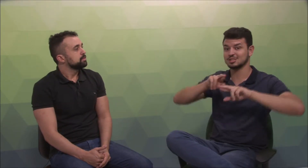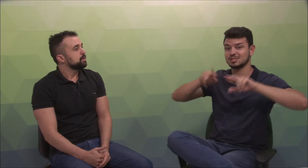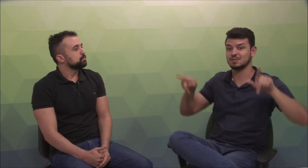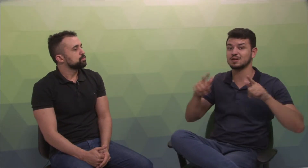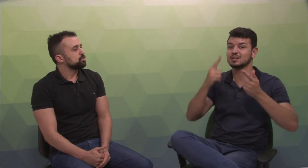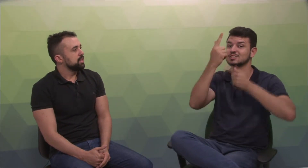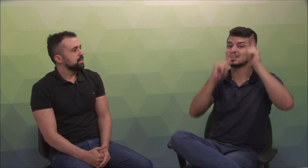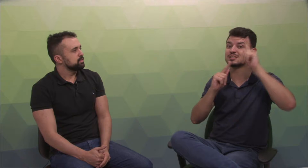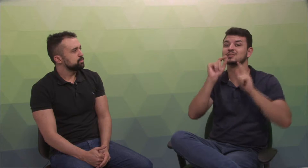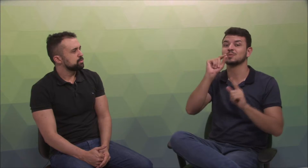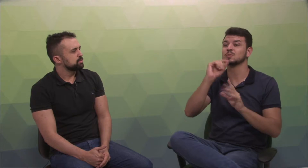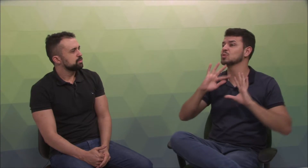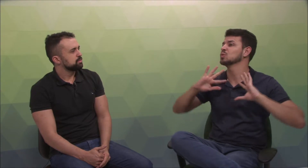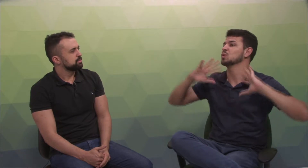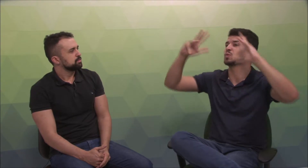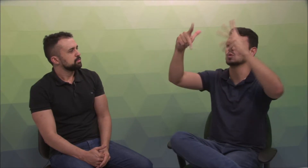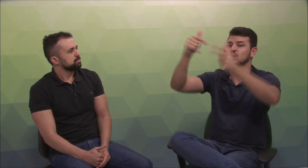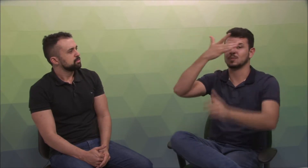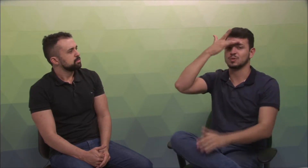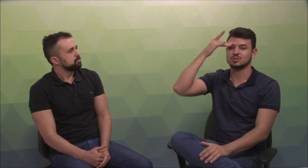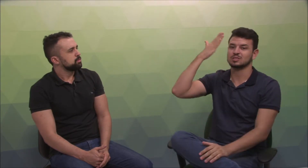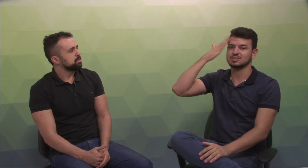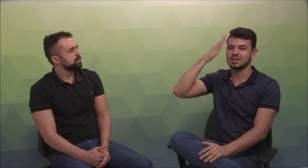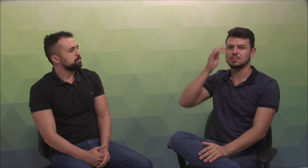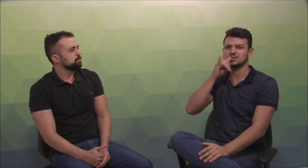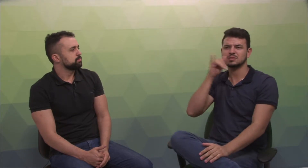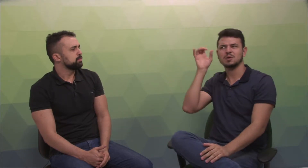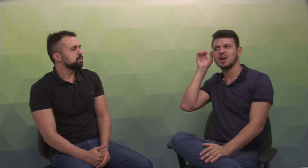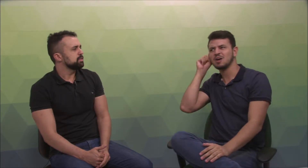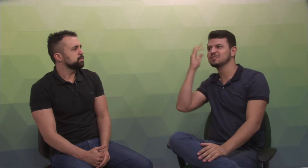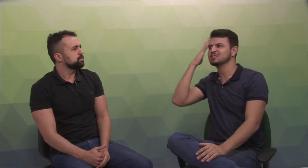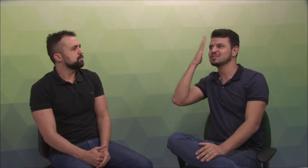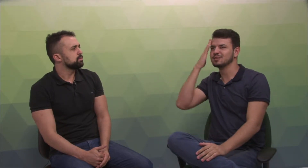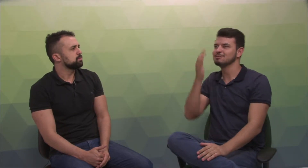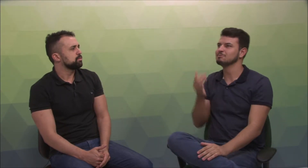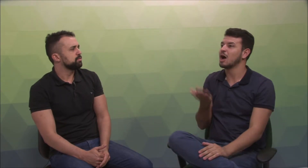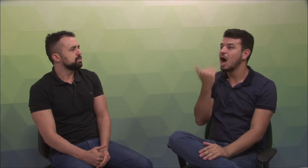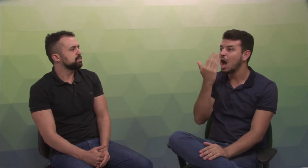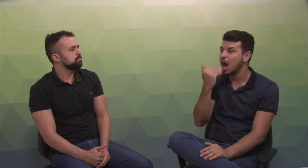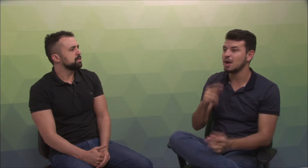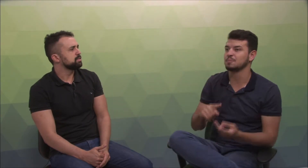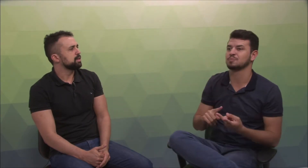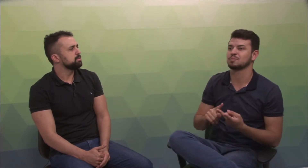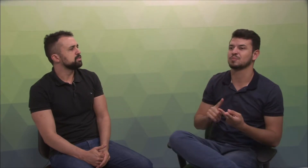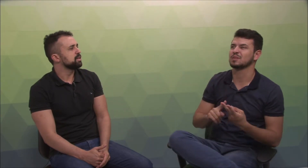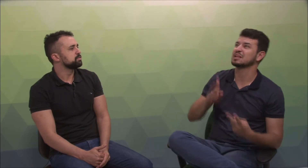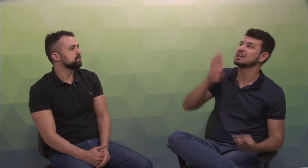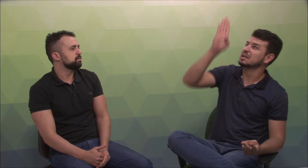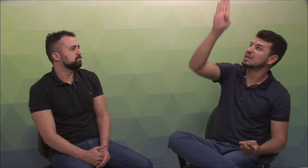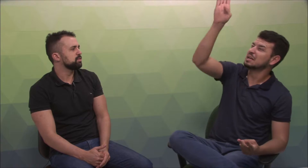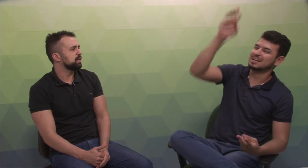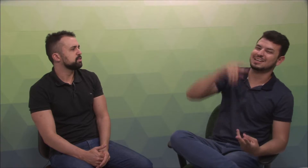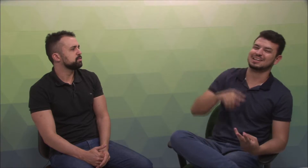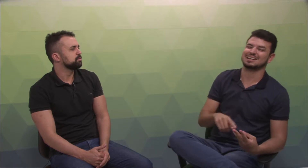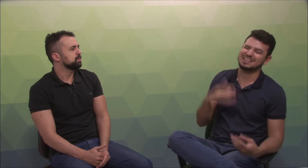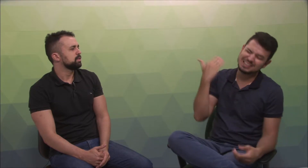Então, os gestos, por exemplo, todas as pessoas, os ouvintes também sabem gestos. Isso é um gesto,